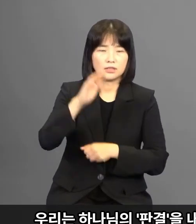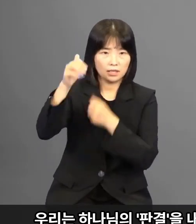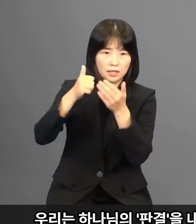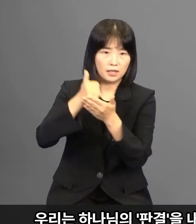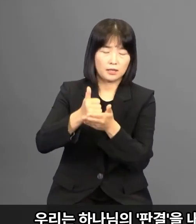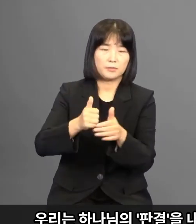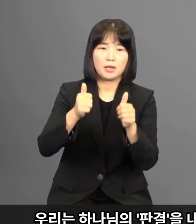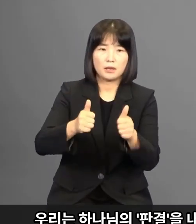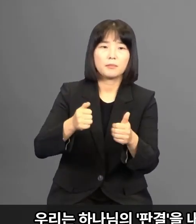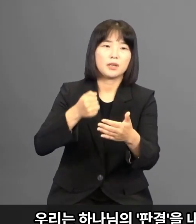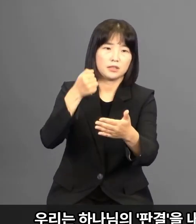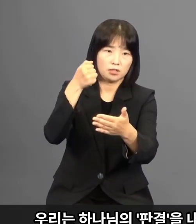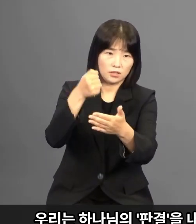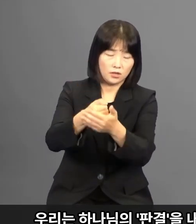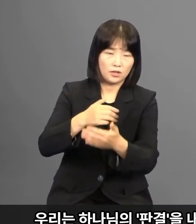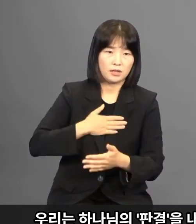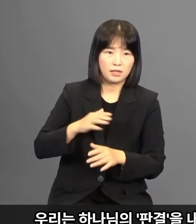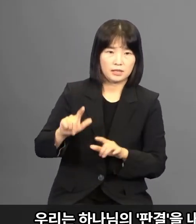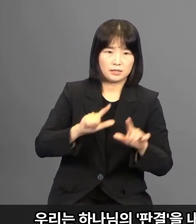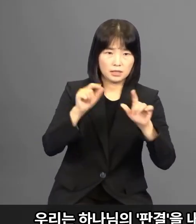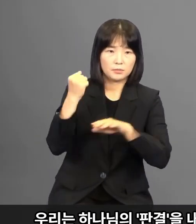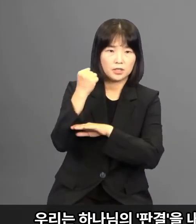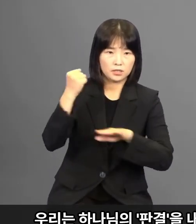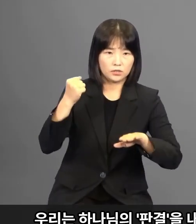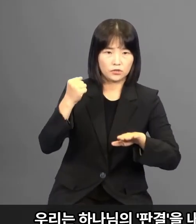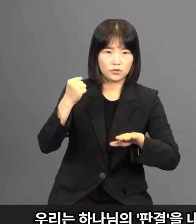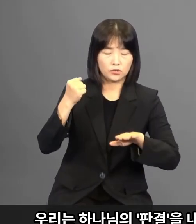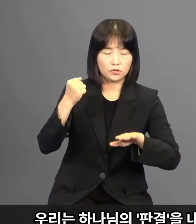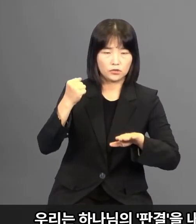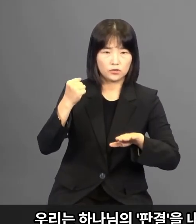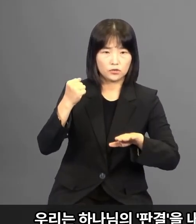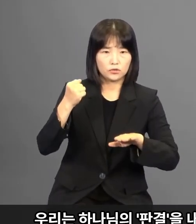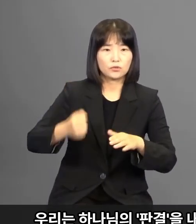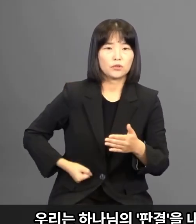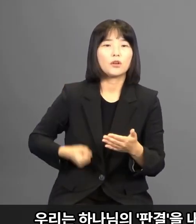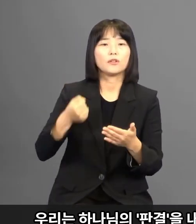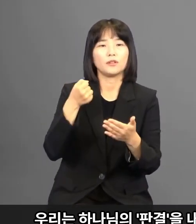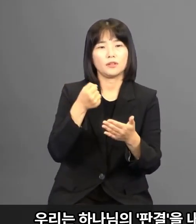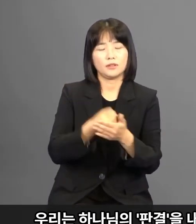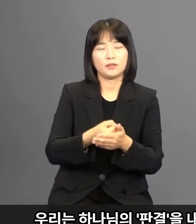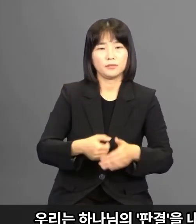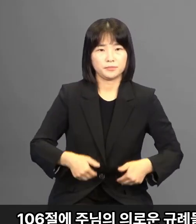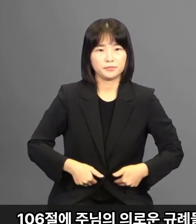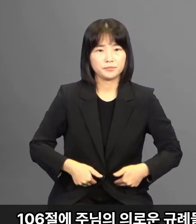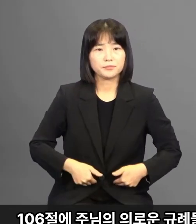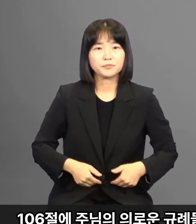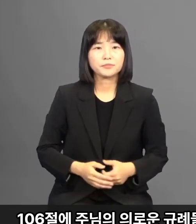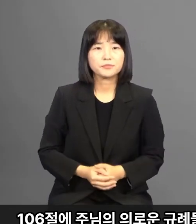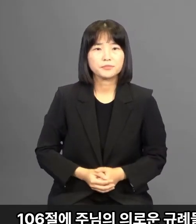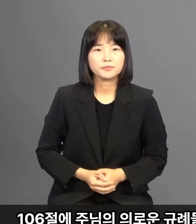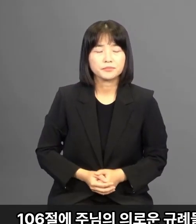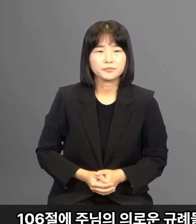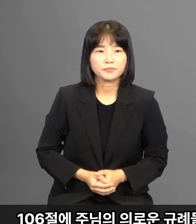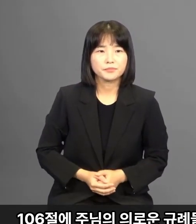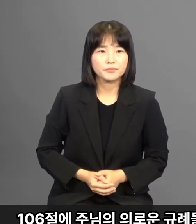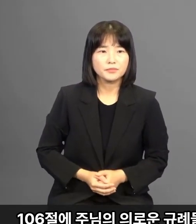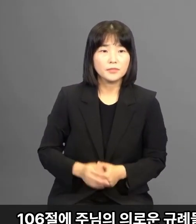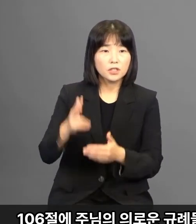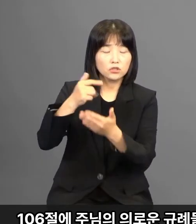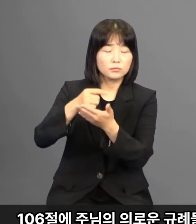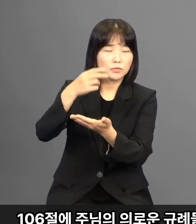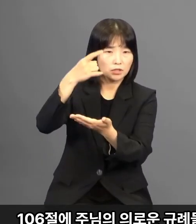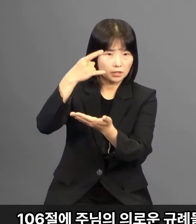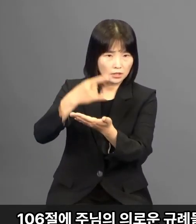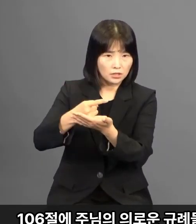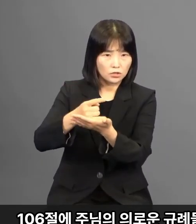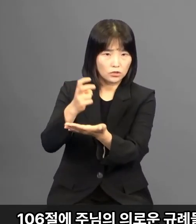우리는 하나님의 판결을 내 삶의 기준으로 삼기로 결단해야 합니다. 자, 106절에 주님의